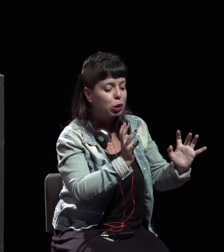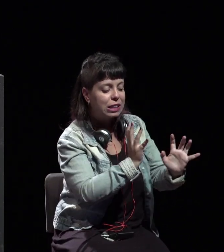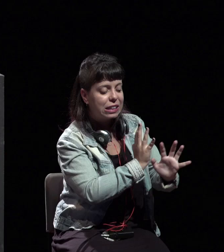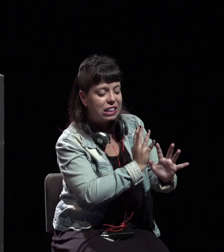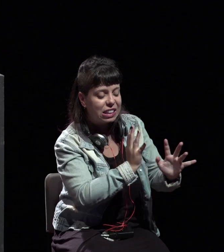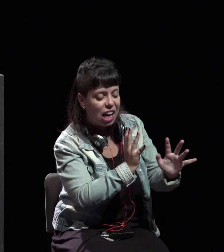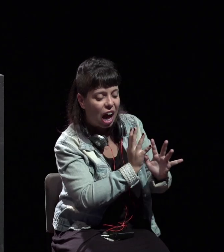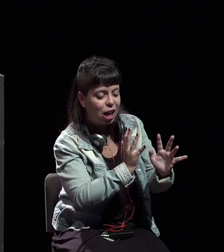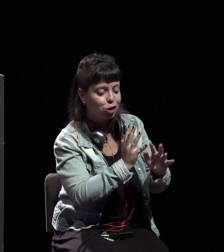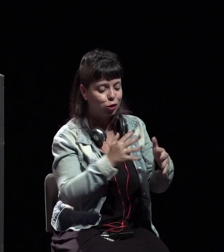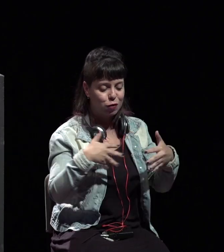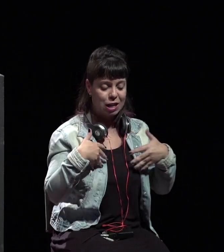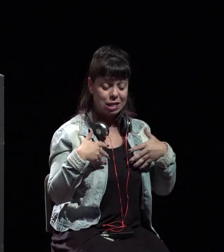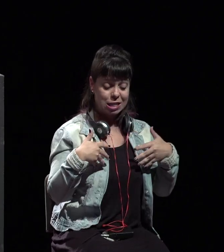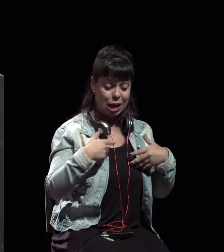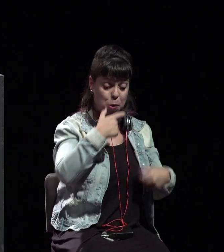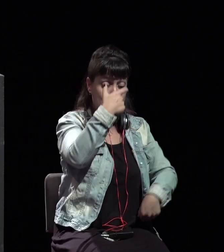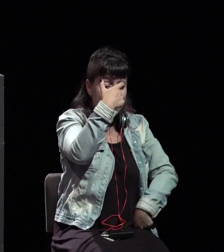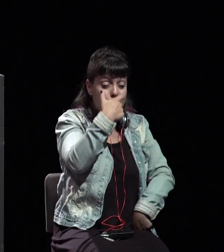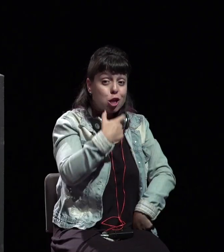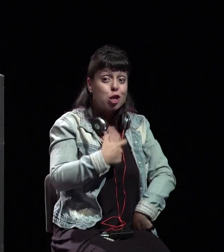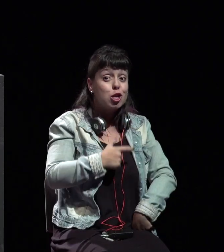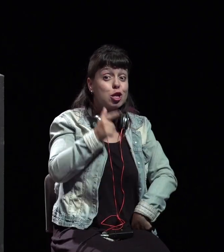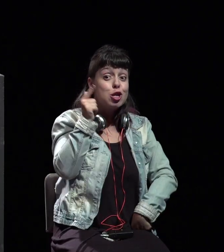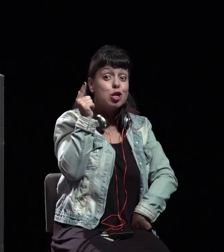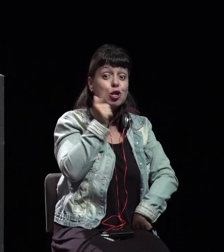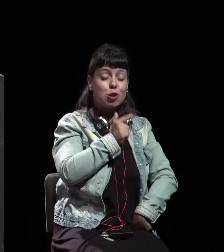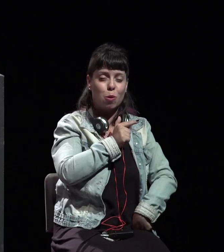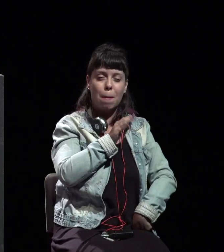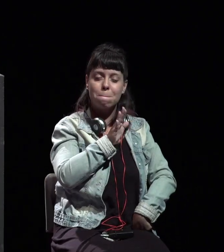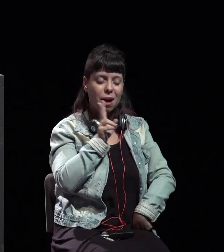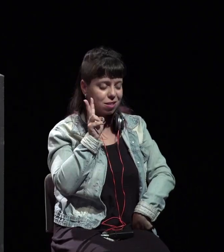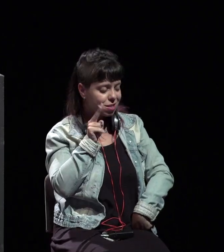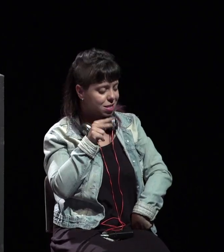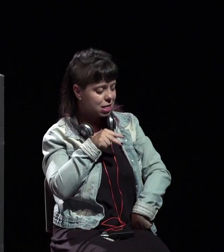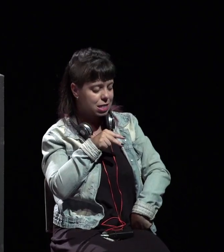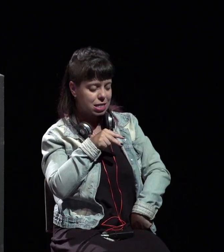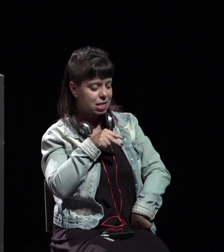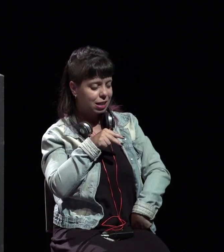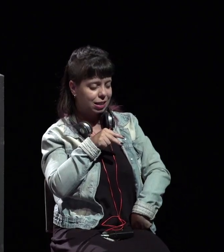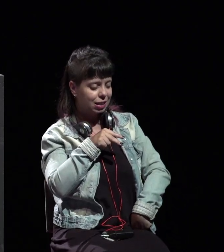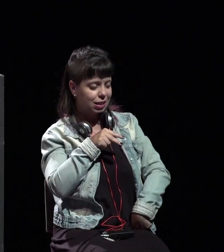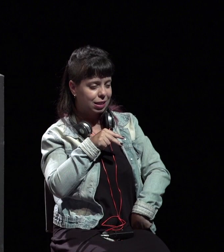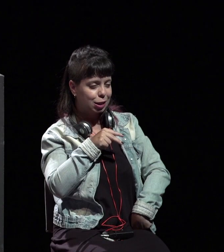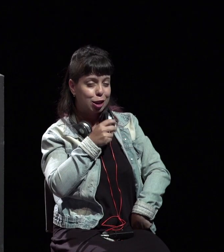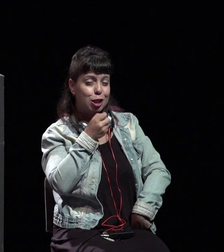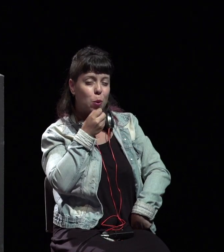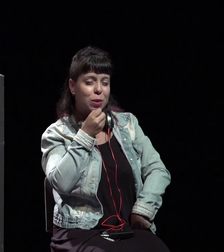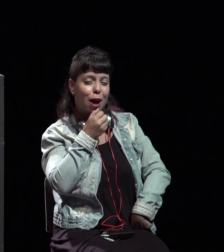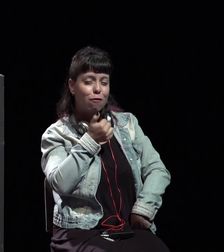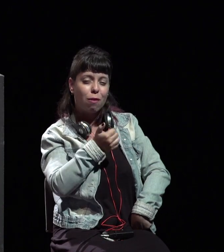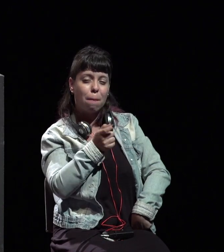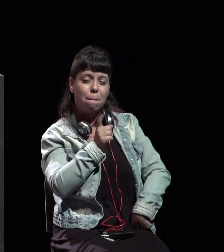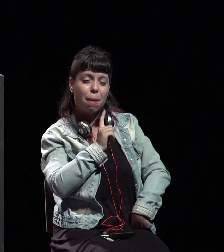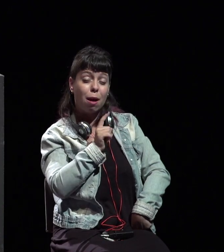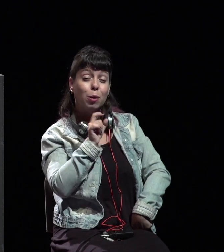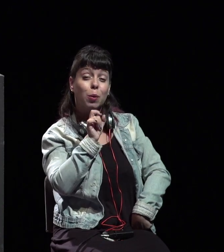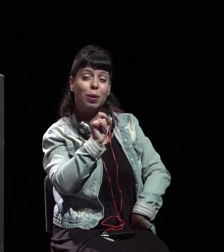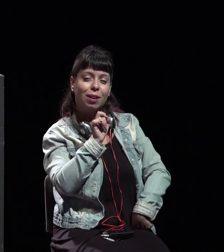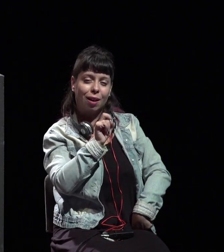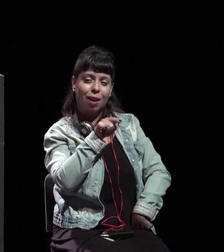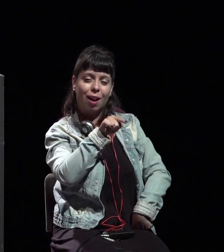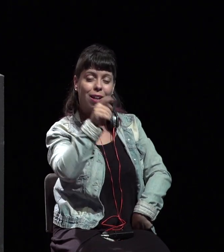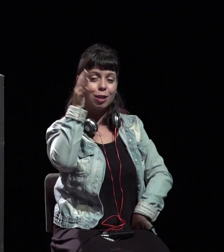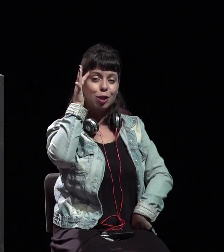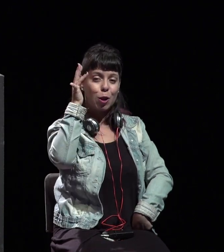realização individual. O sintoma de que algo não ia tão bem num contexto tão alvissareiro vem com a